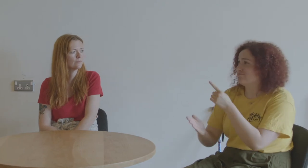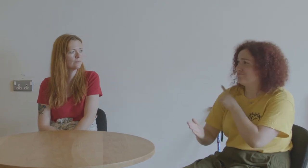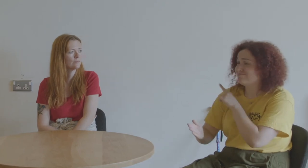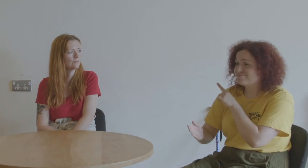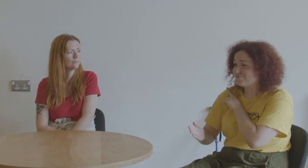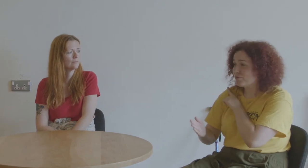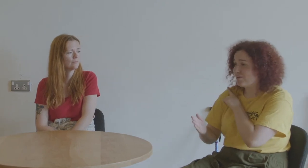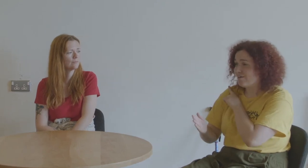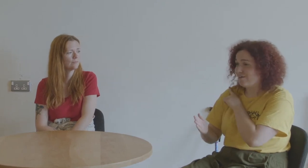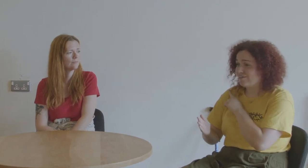Trwy creu llyfr,